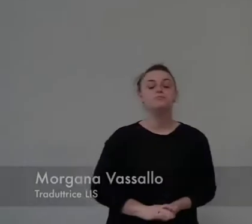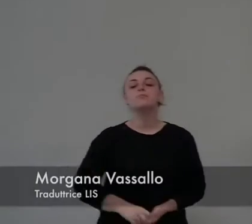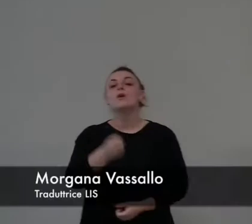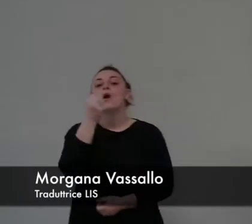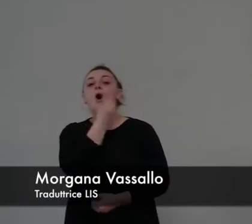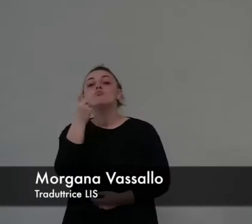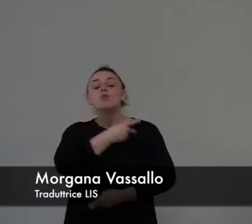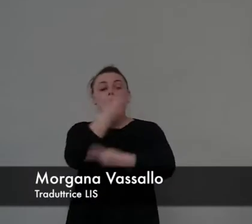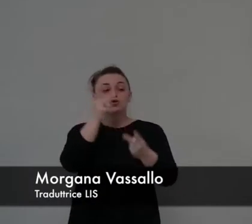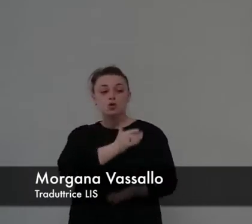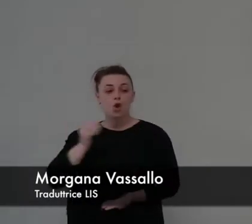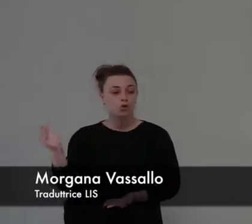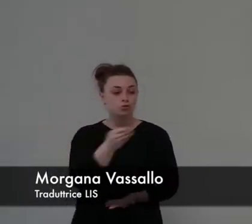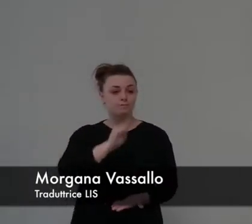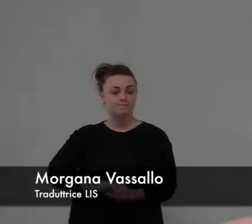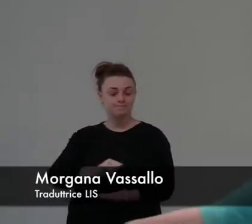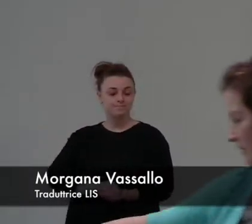Buongiorno a tutti quanti.